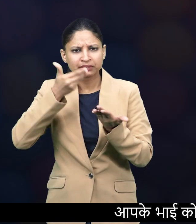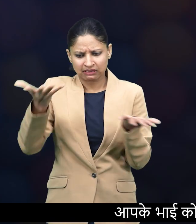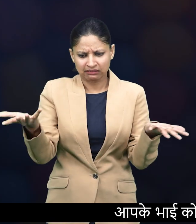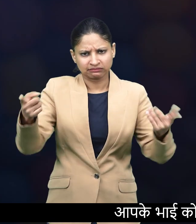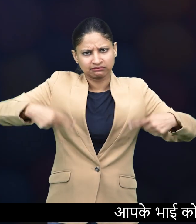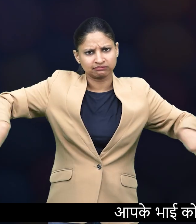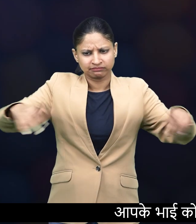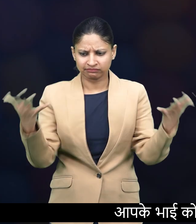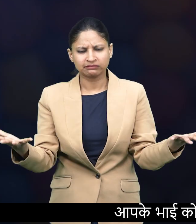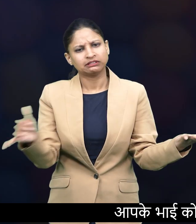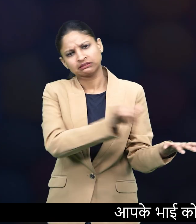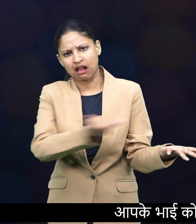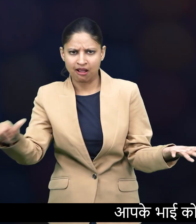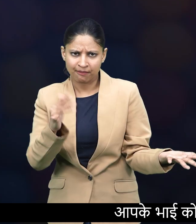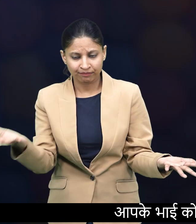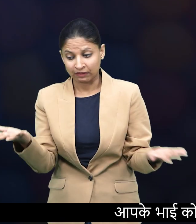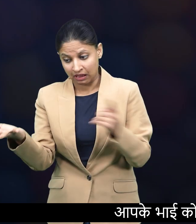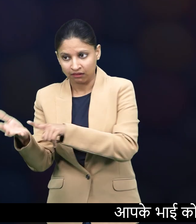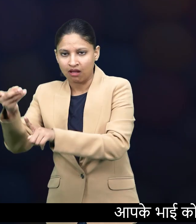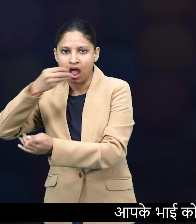का 4/5 भाग मिलता है।